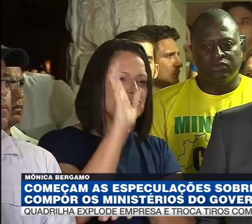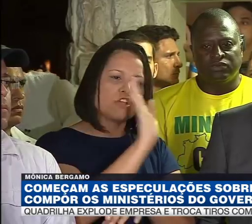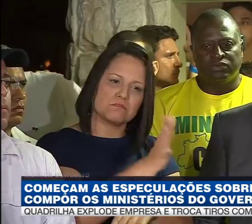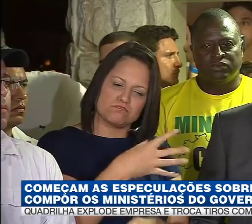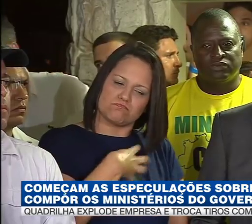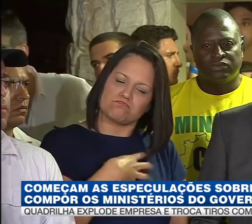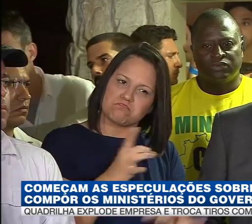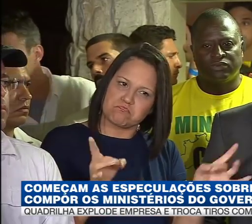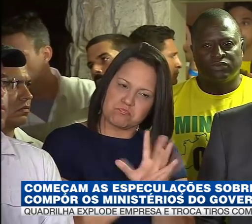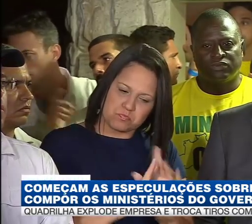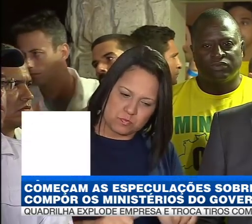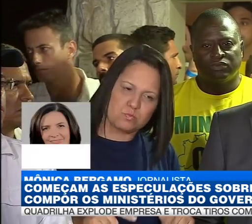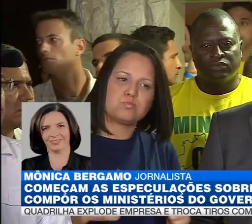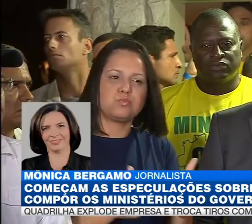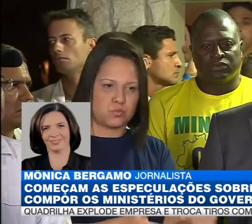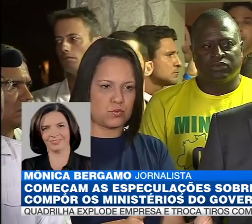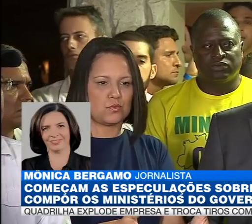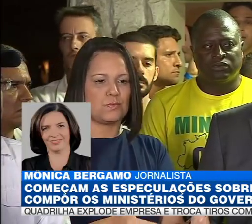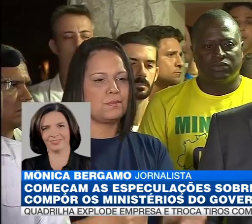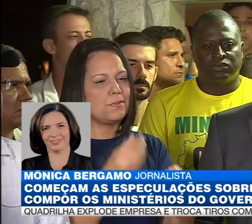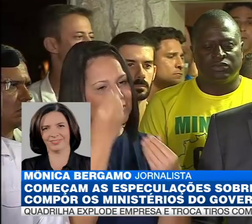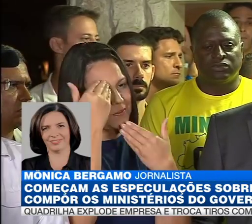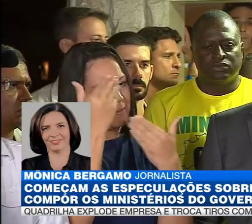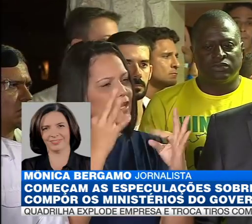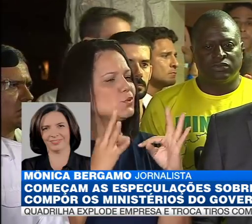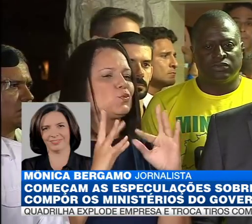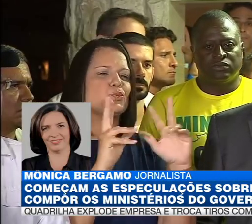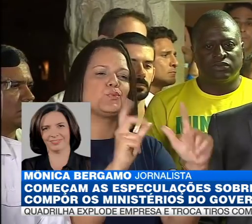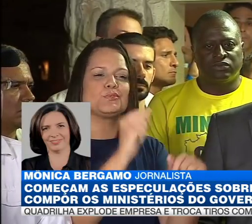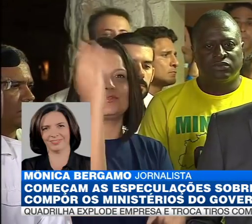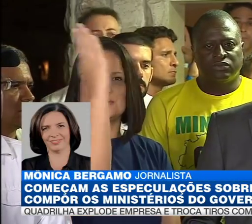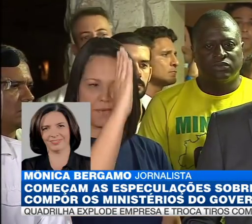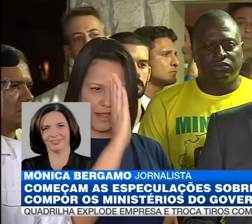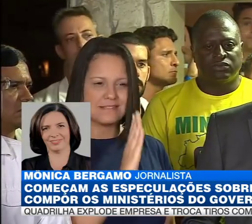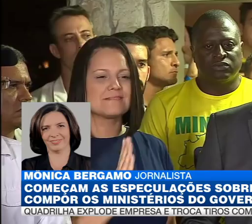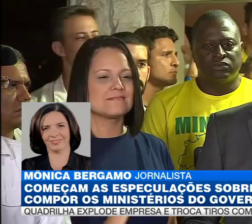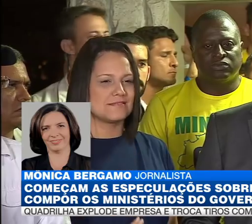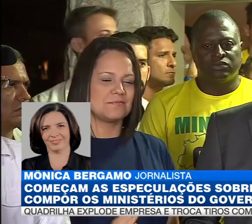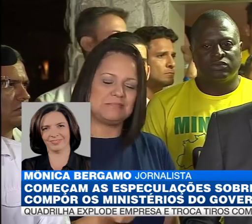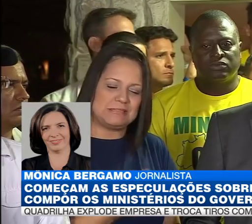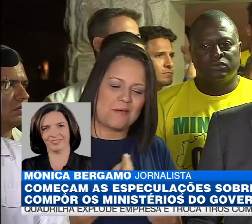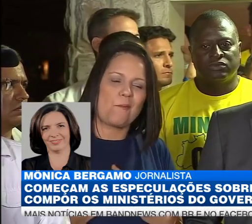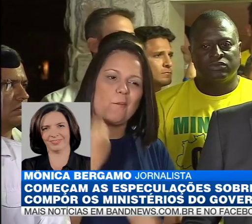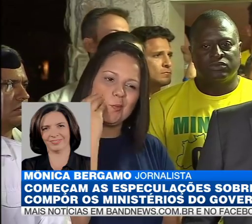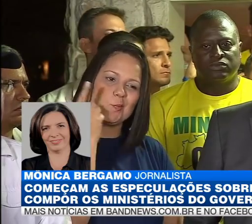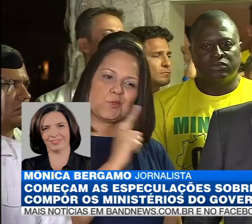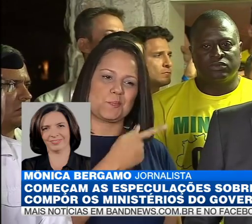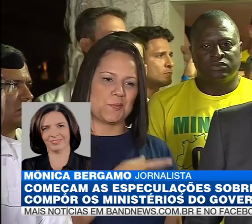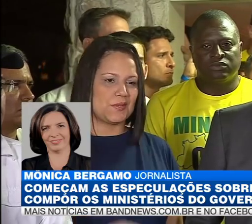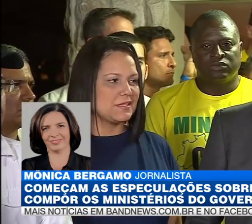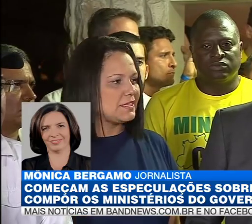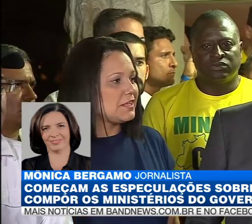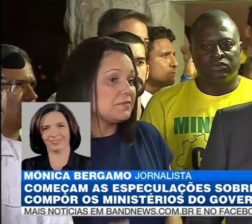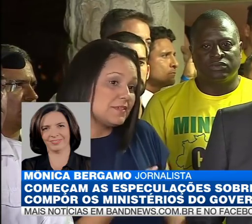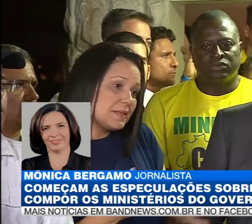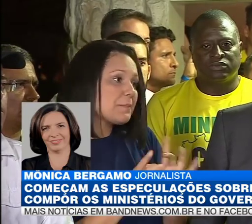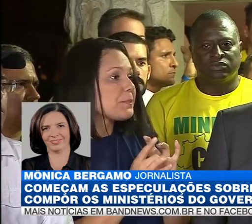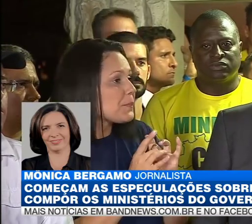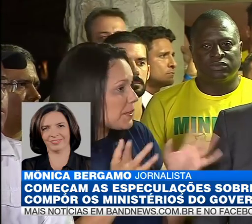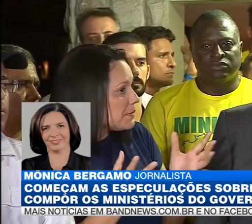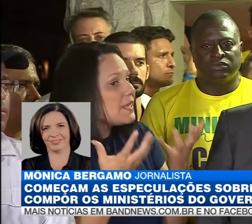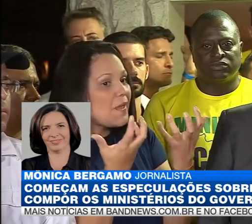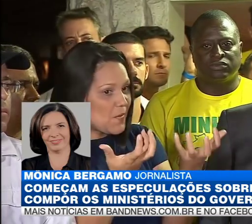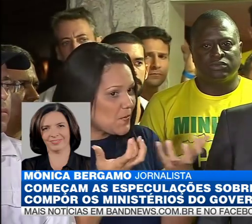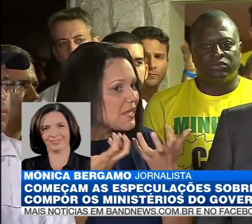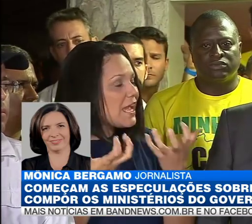passadas as urnas aí, encerrada a apuração. É cedo, mas começam as especulações sobre quem vai compor o ministério, cargos de segundo escalão, e